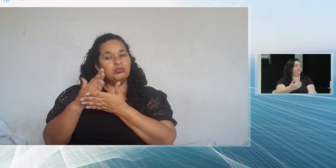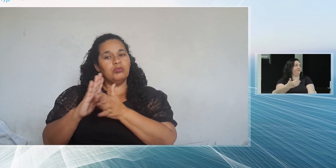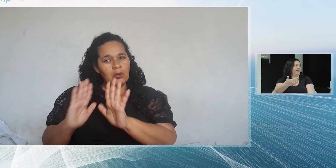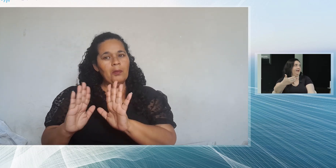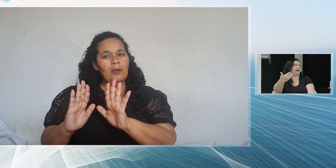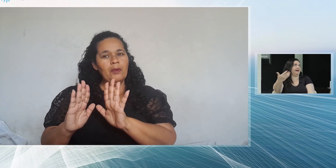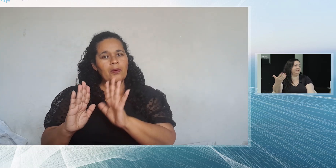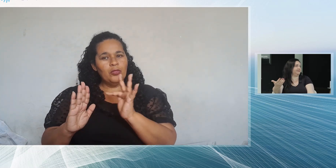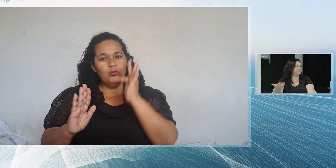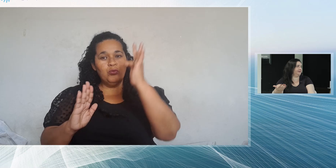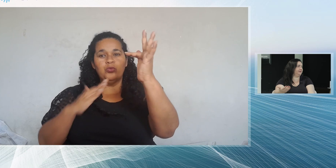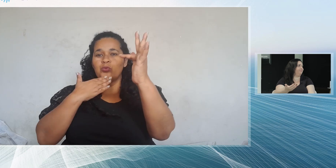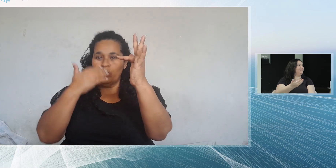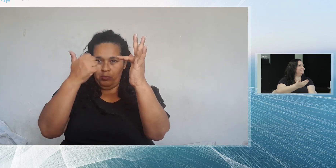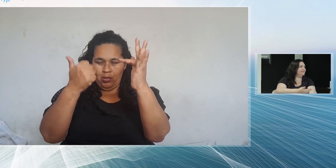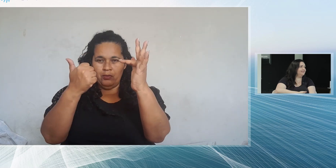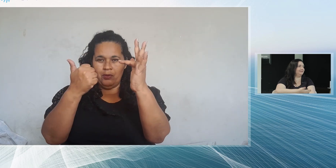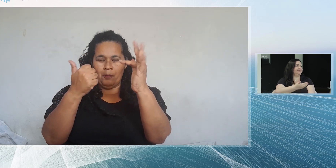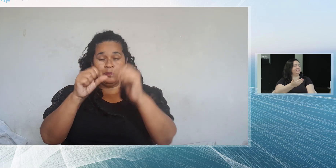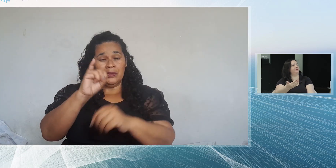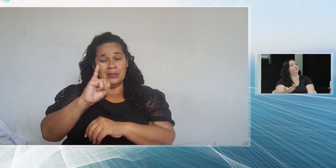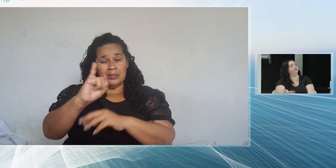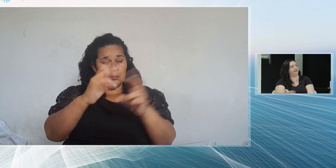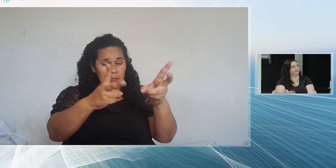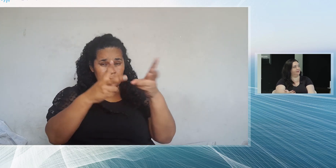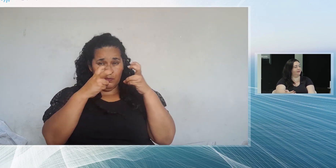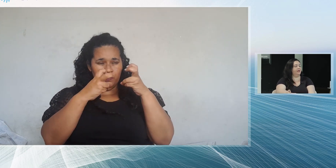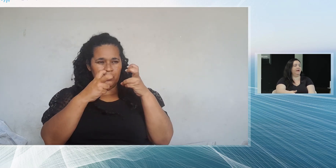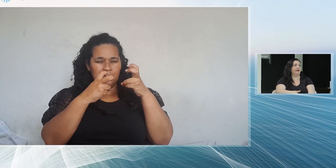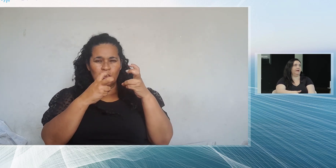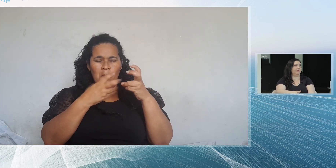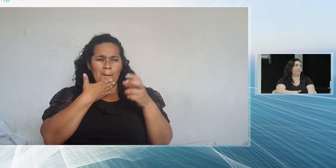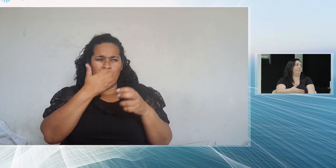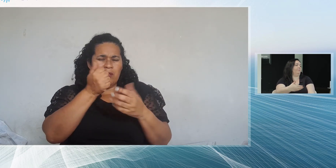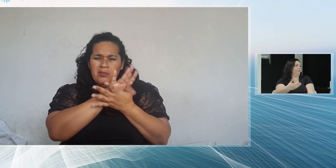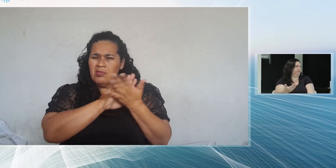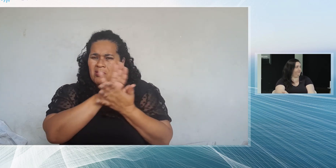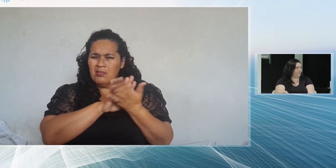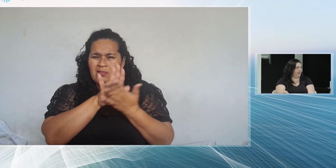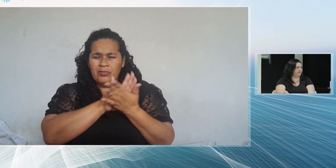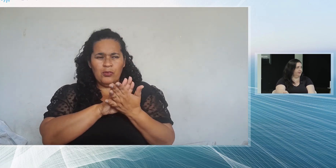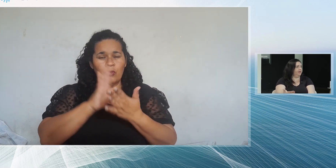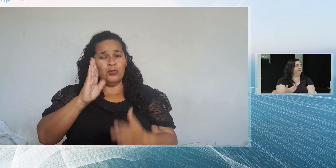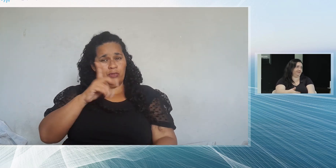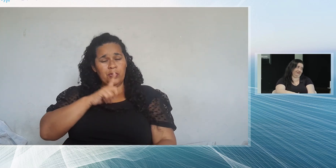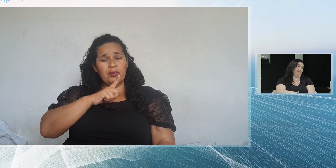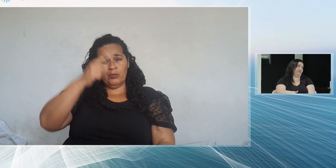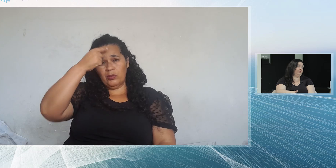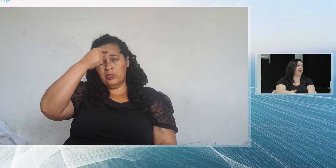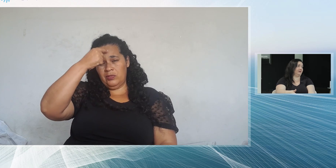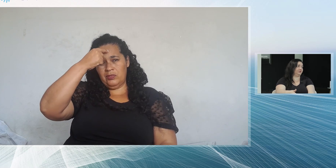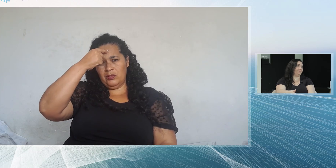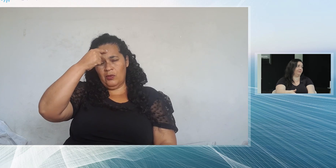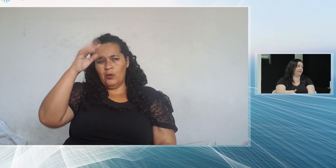você vier a exercer que precisa da atenção alternada, né, com muita frequência, você vai ter